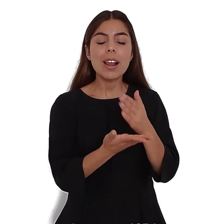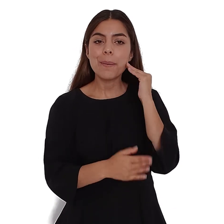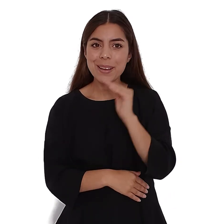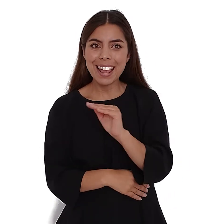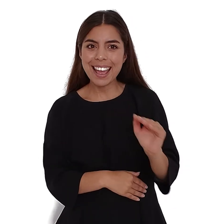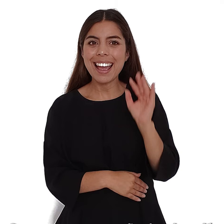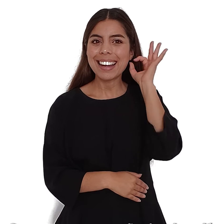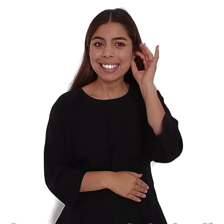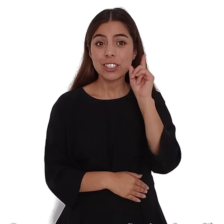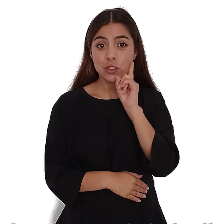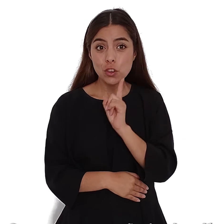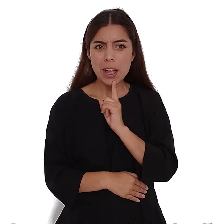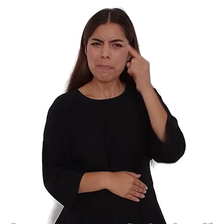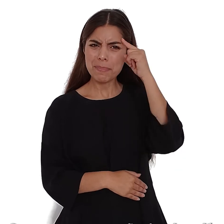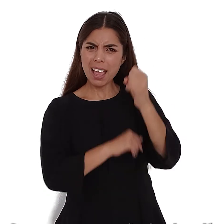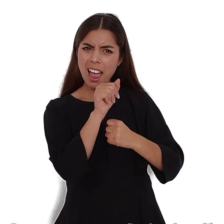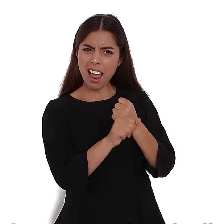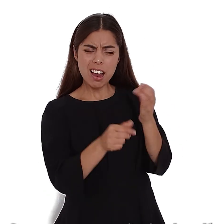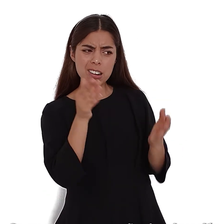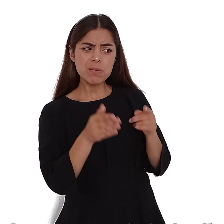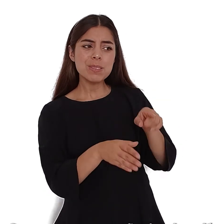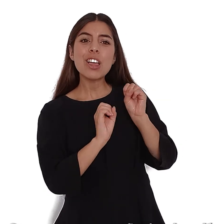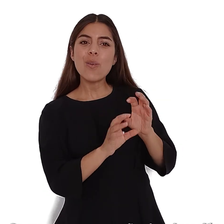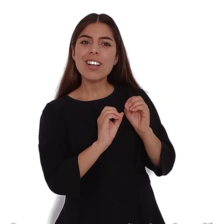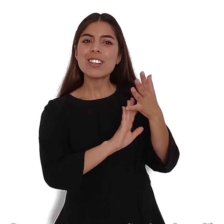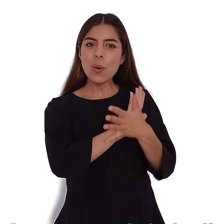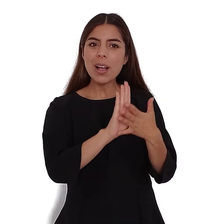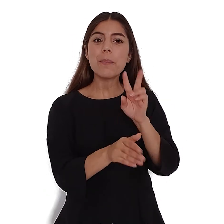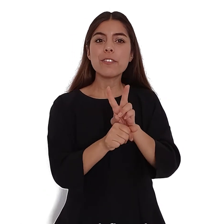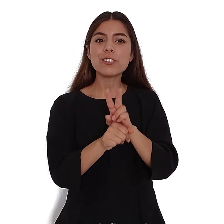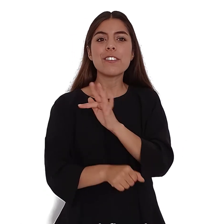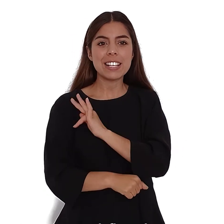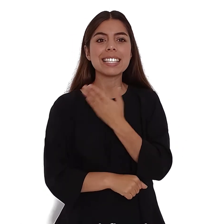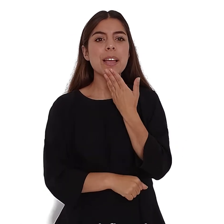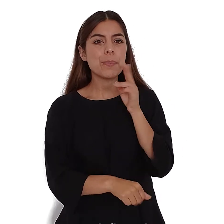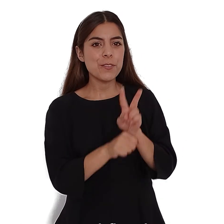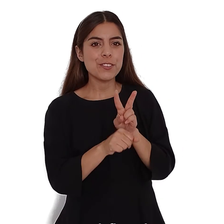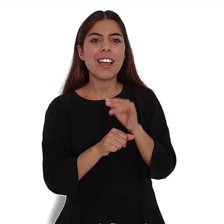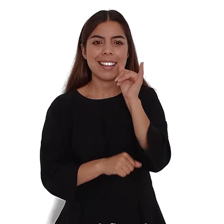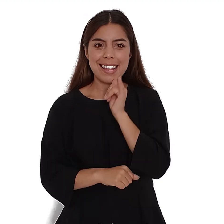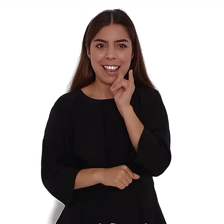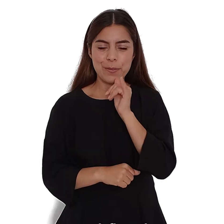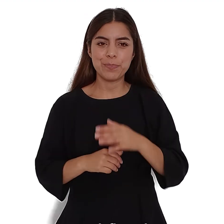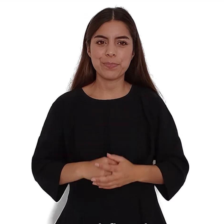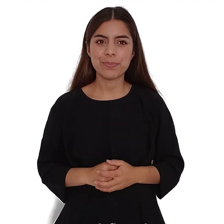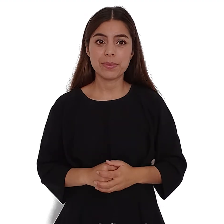sordas. Se cree que en esos años la educación se basaba en la lengua de señas con influencia de profesores franceses e